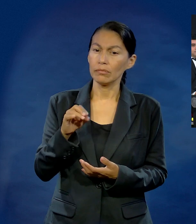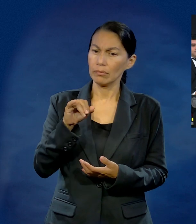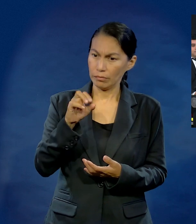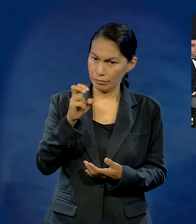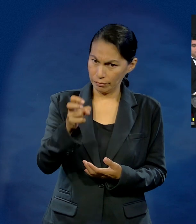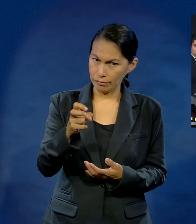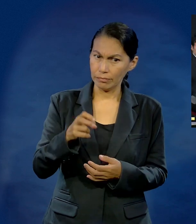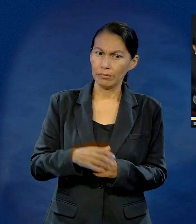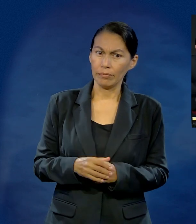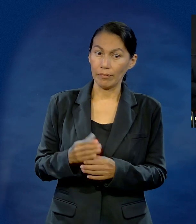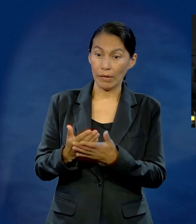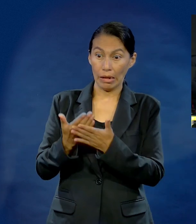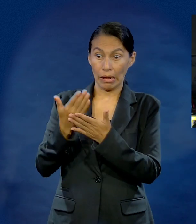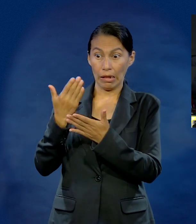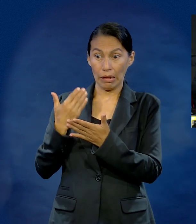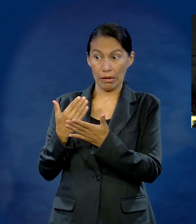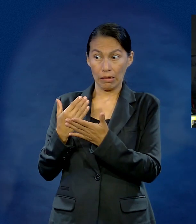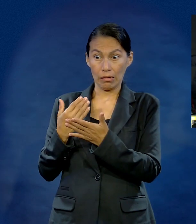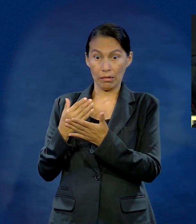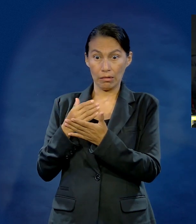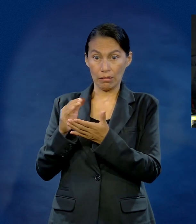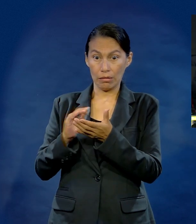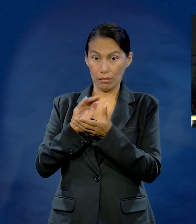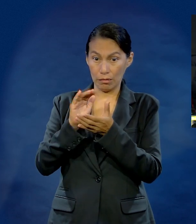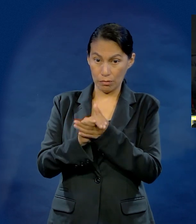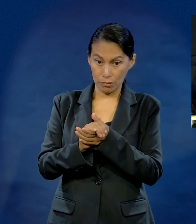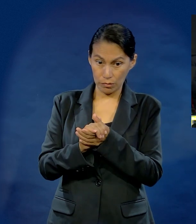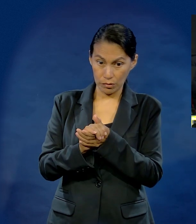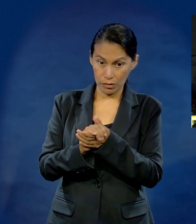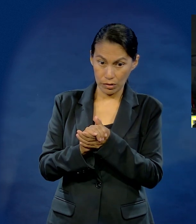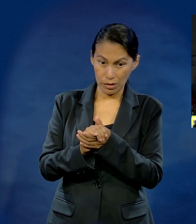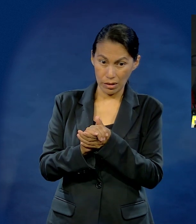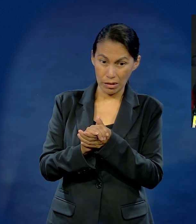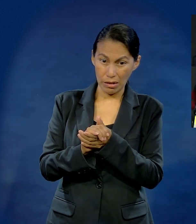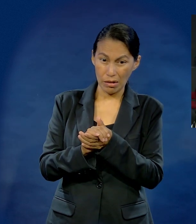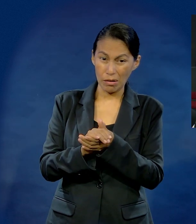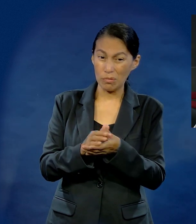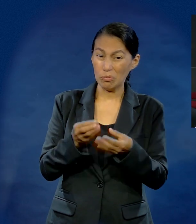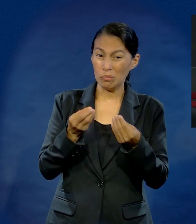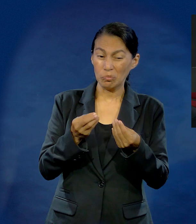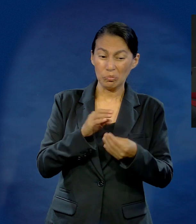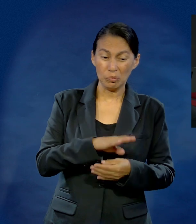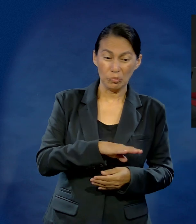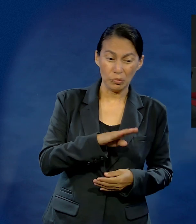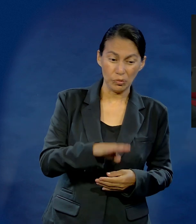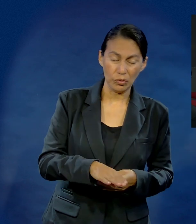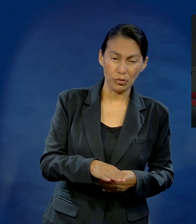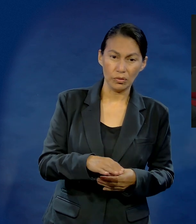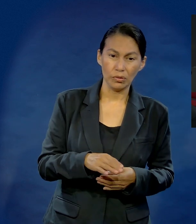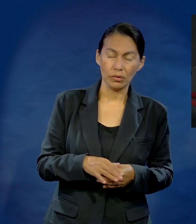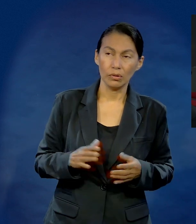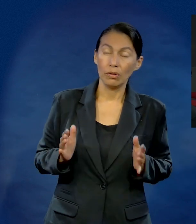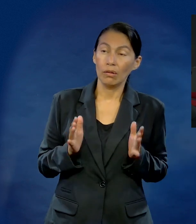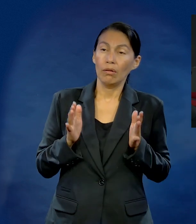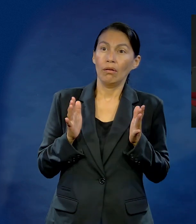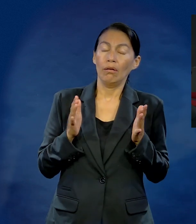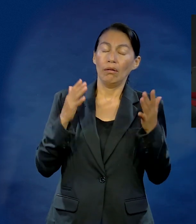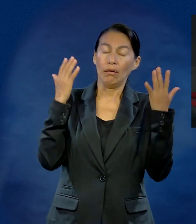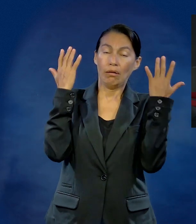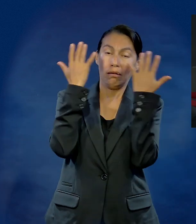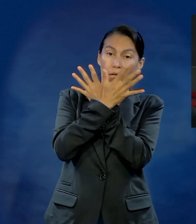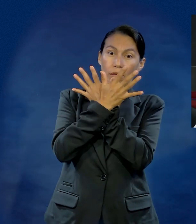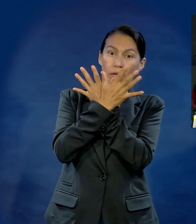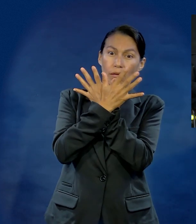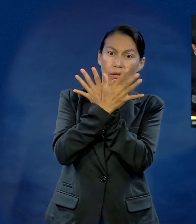Luisito, antes de que ustedes oficien su primera boda, habrán oficiado muchos